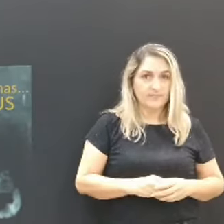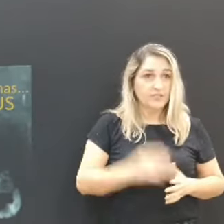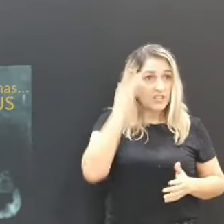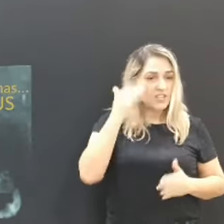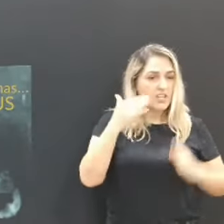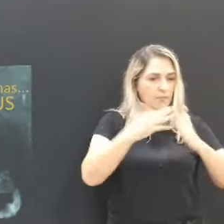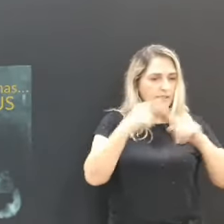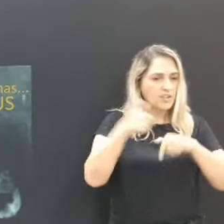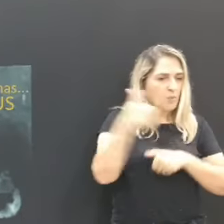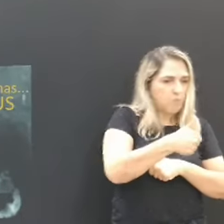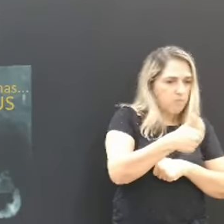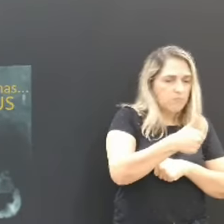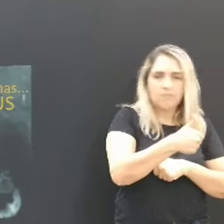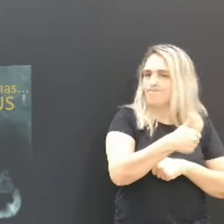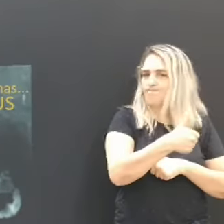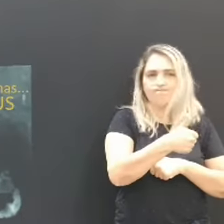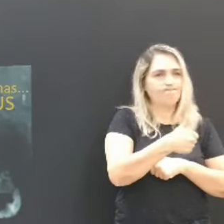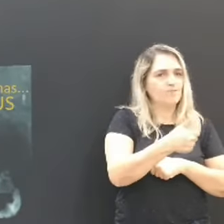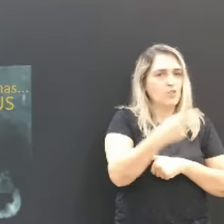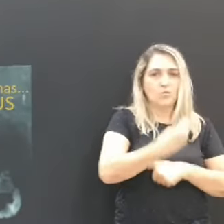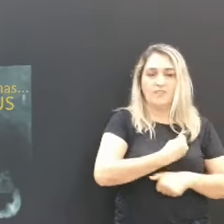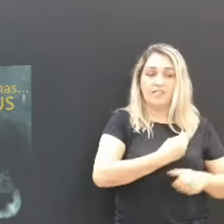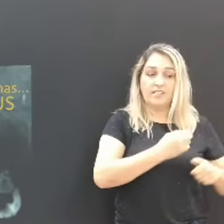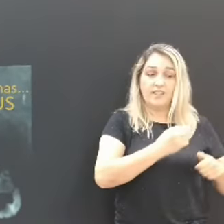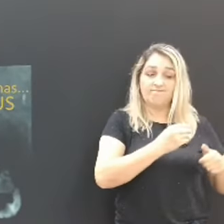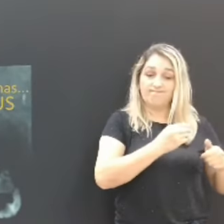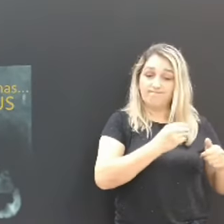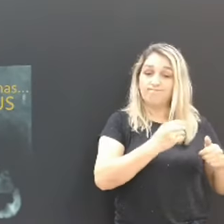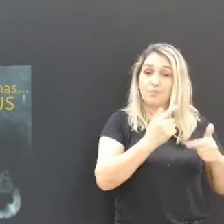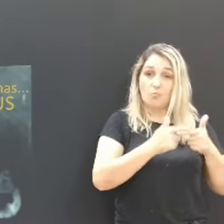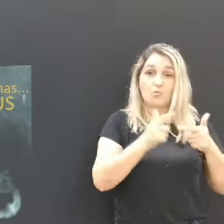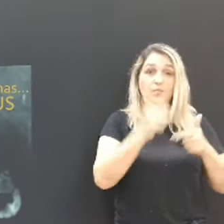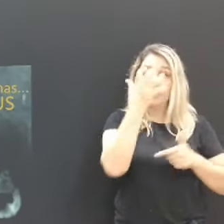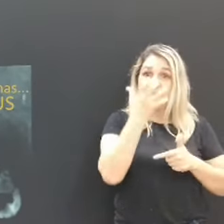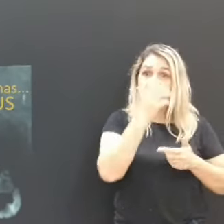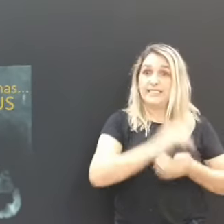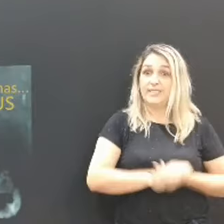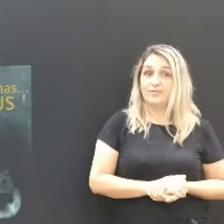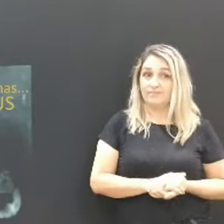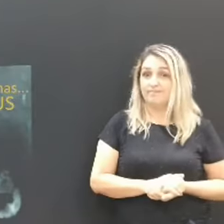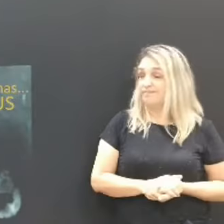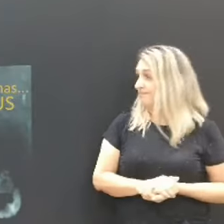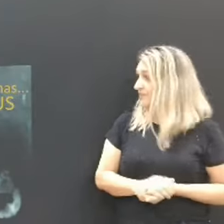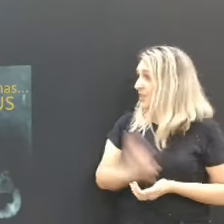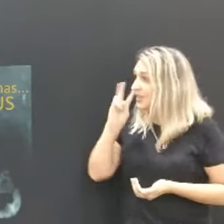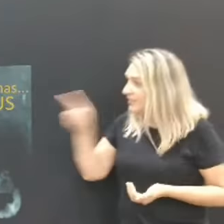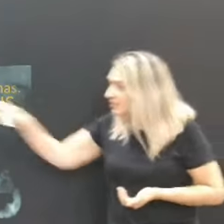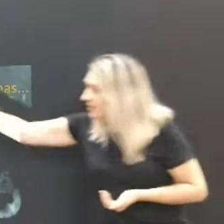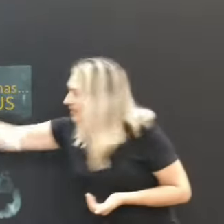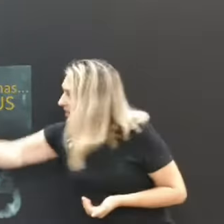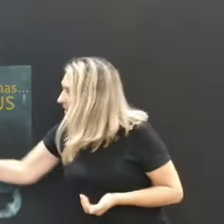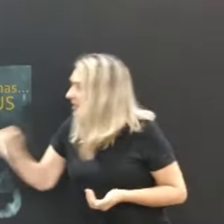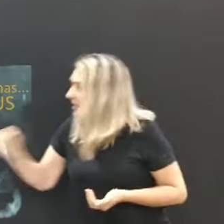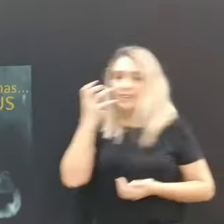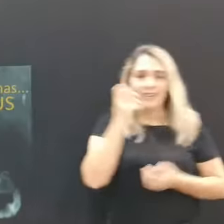mas na verdade não estou, porque eu não estou oferecendo a glória a Deus, a glória dele. E eu estou querendo pegar para